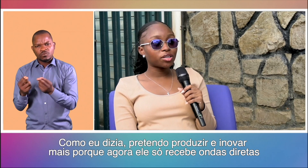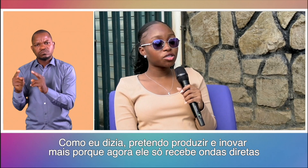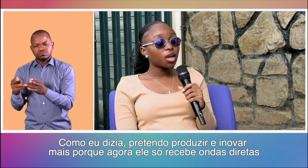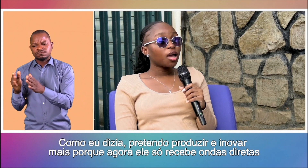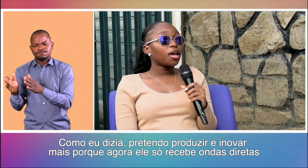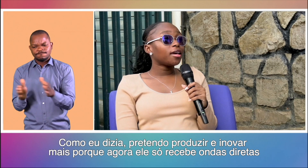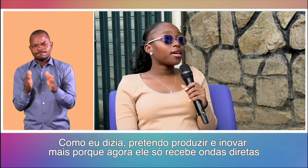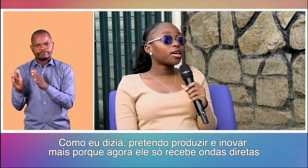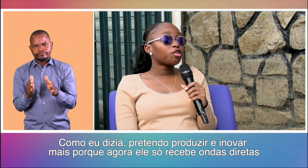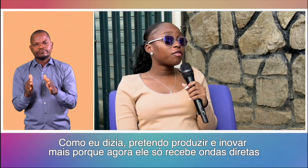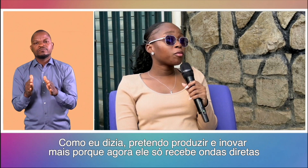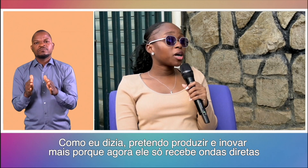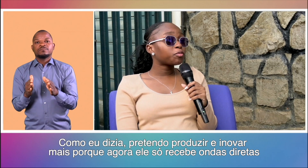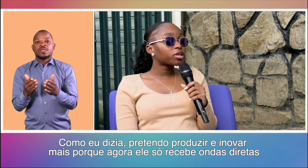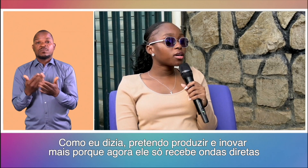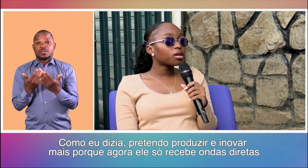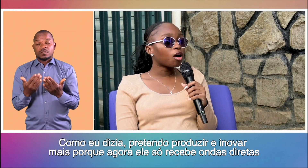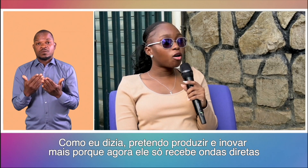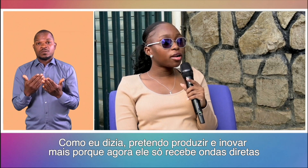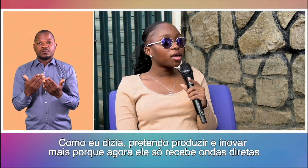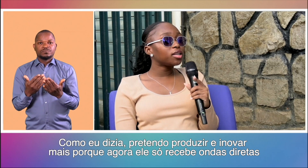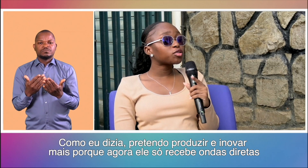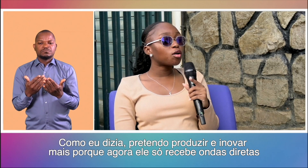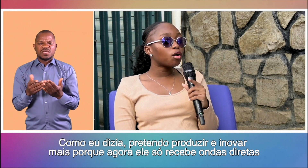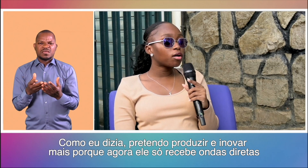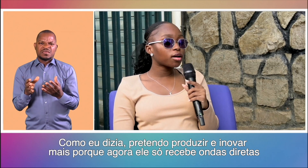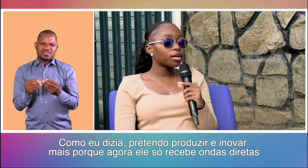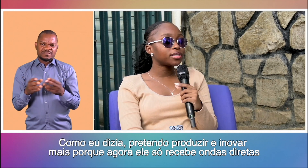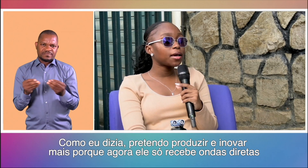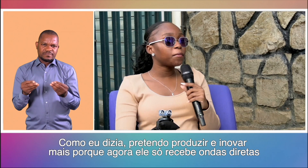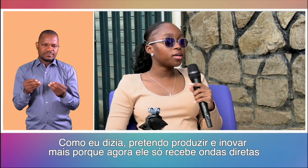mais, inovando mais, porque agora ele só recebe